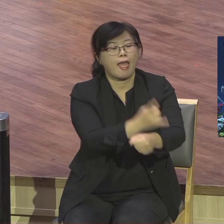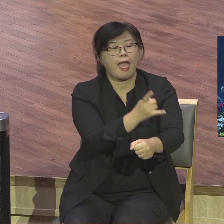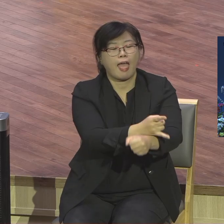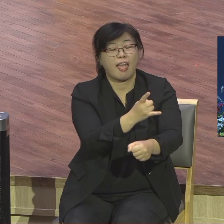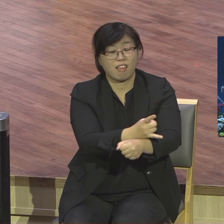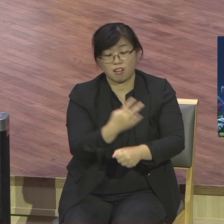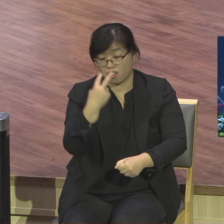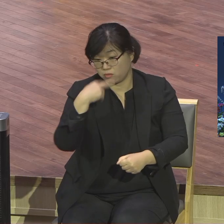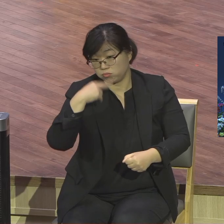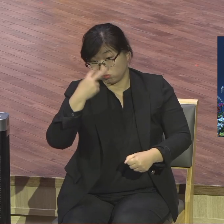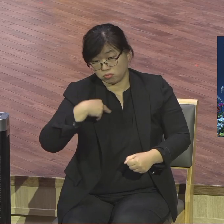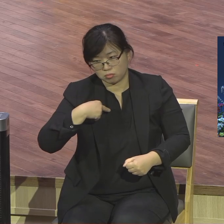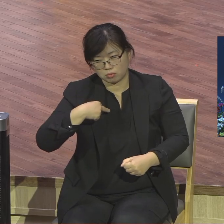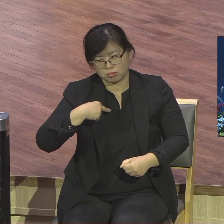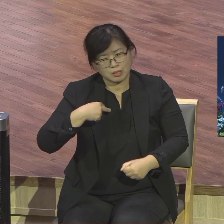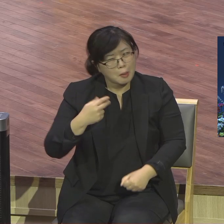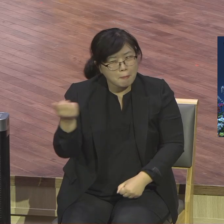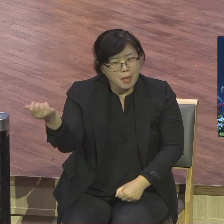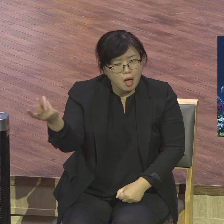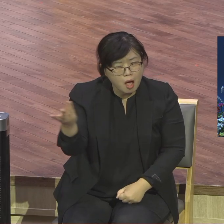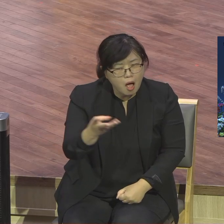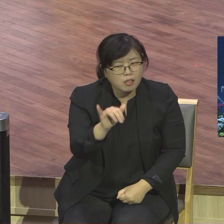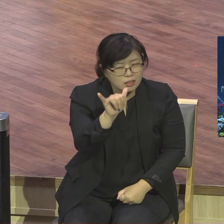있는 그런 분들이 있다.